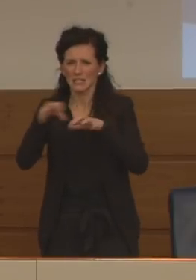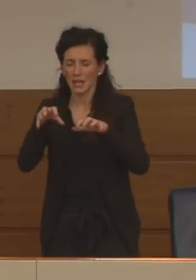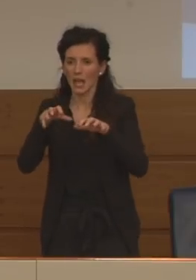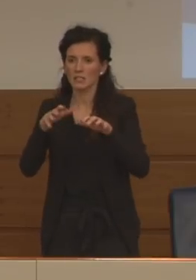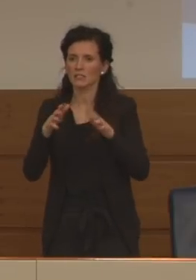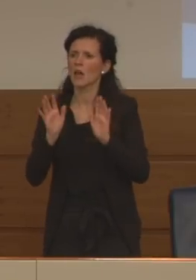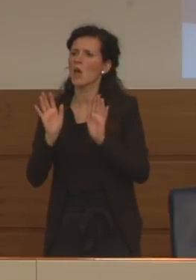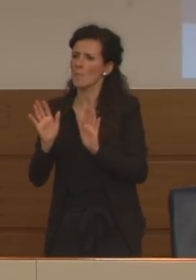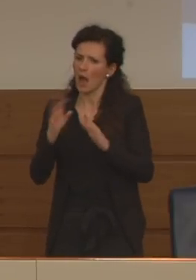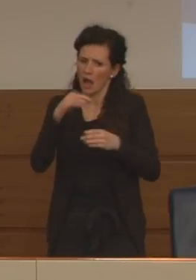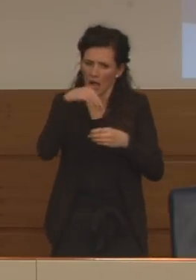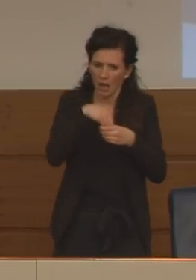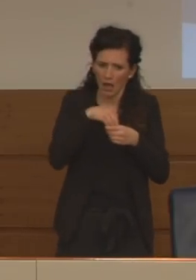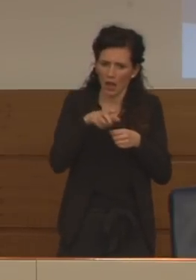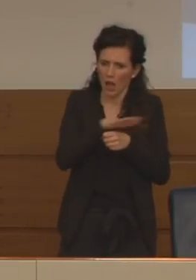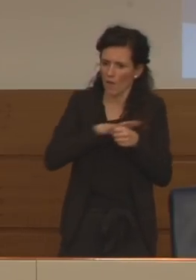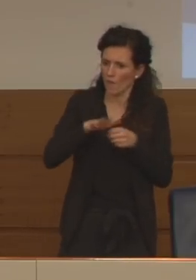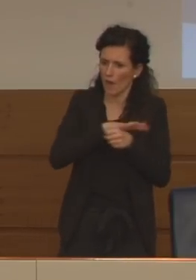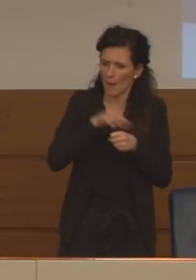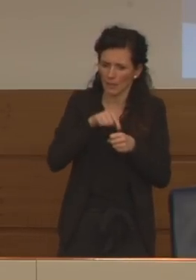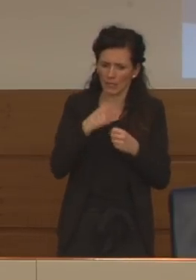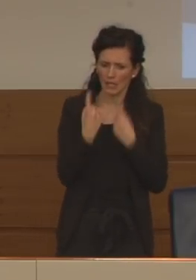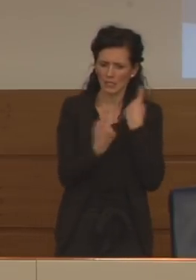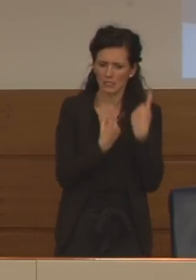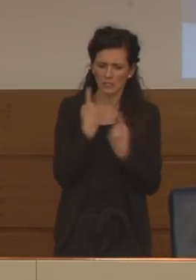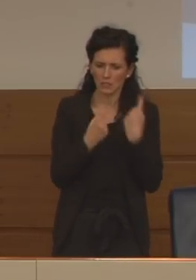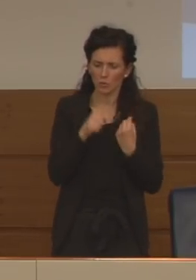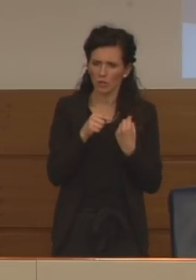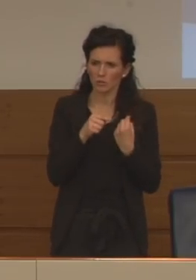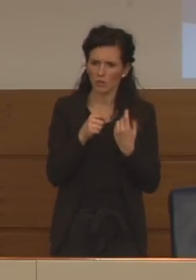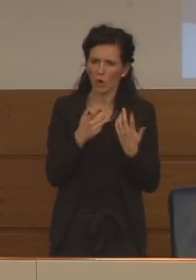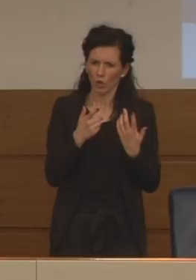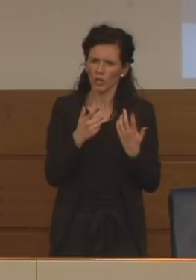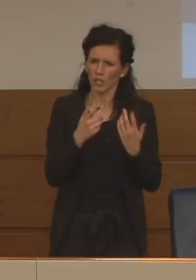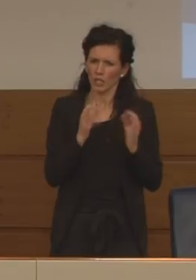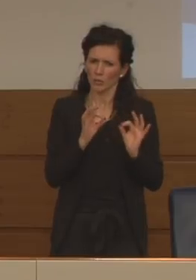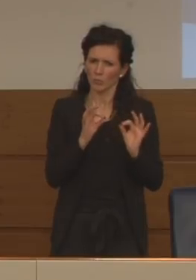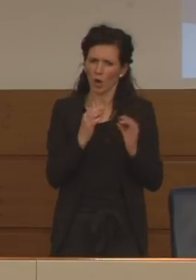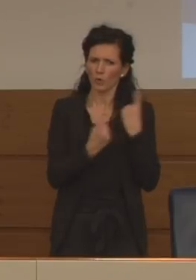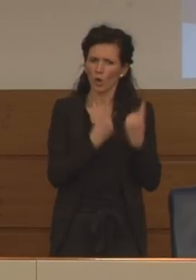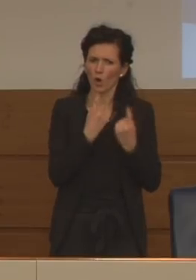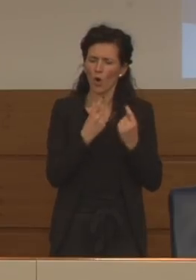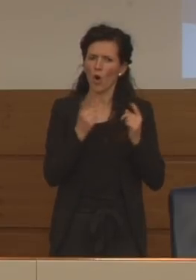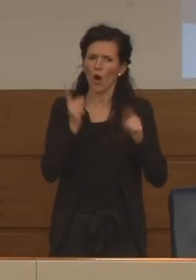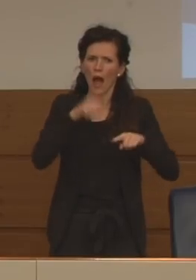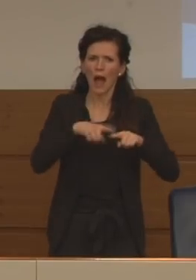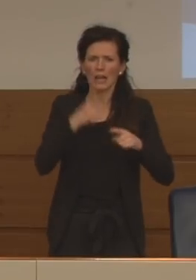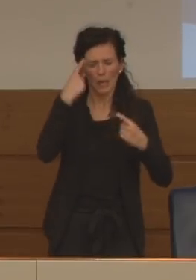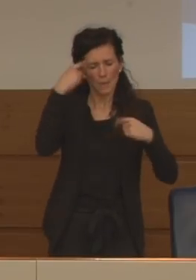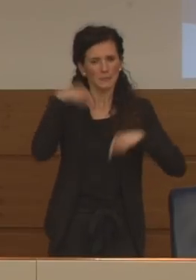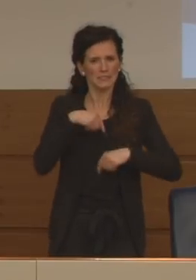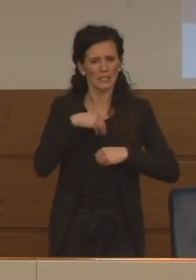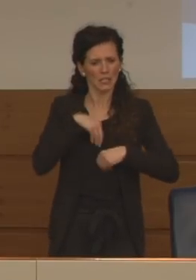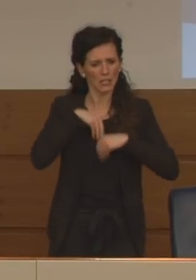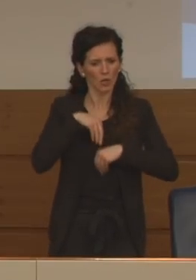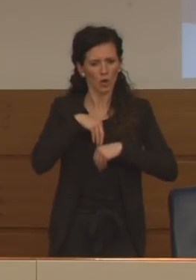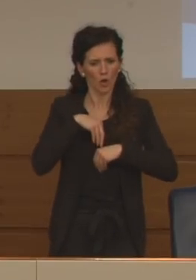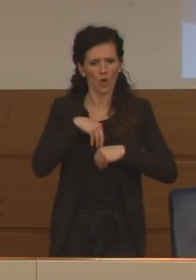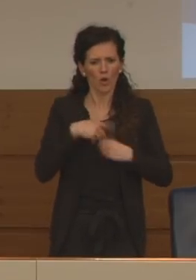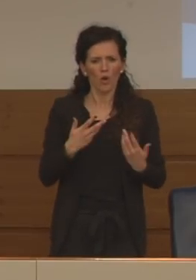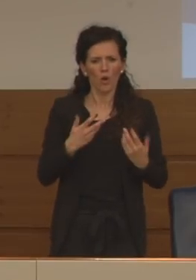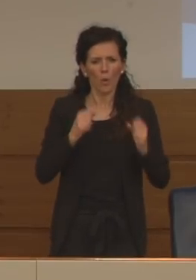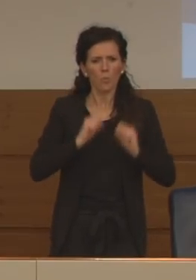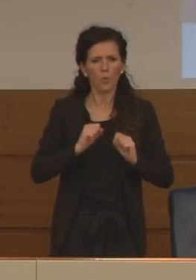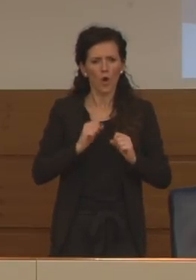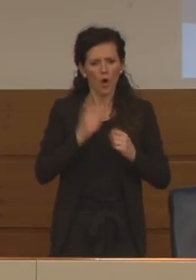ovviamente si vengano a determinare delle conseguenze di natura in frac si chicca il cui effetto si vedrà probabilmente fra mesi se non